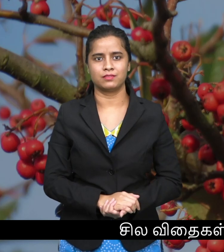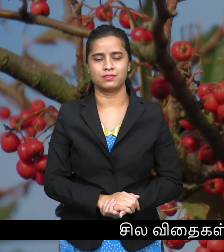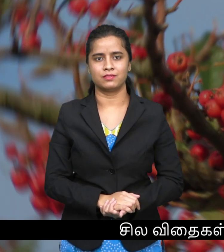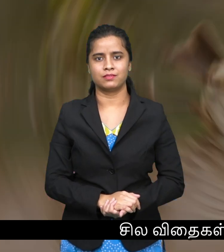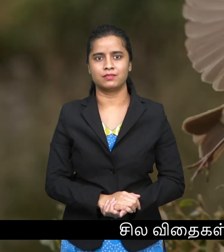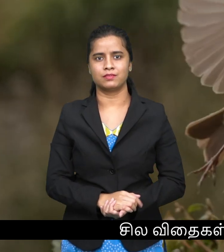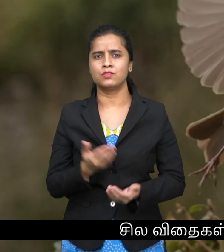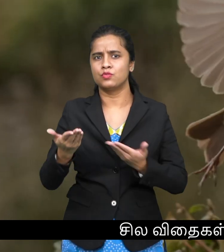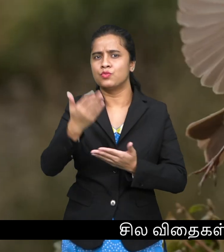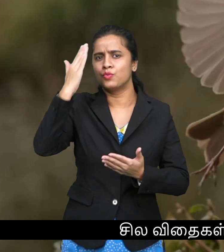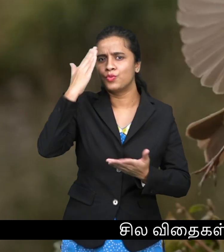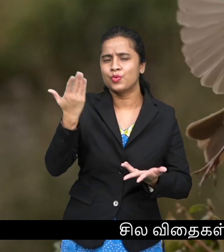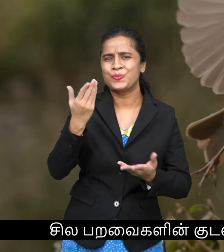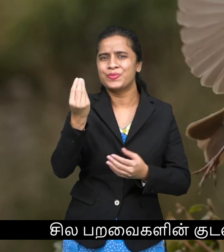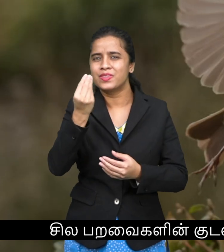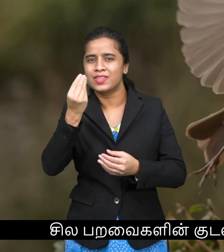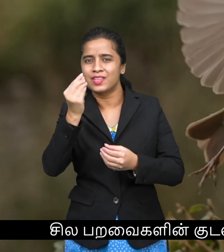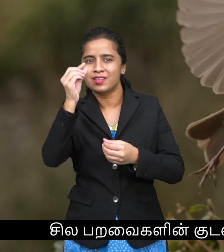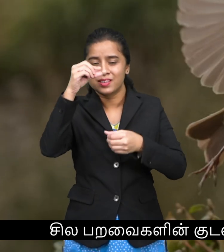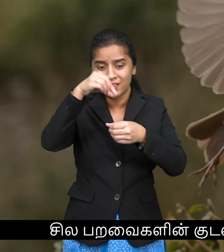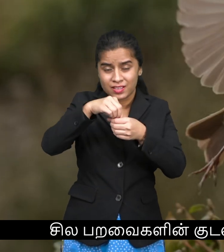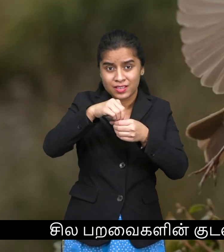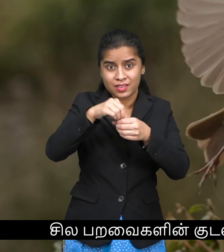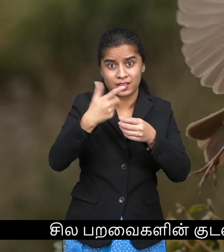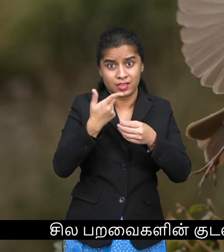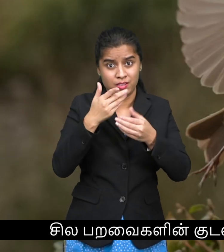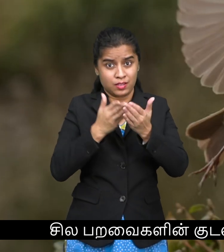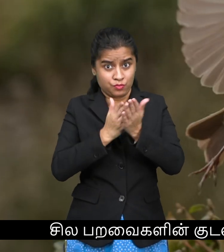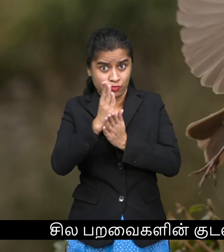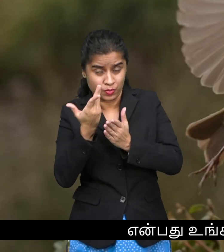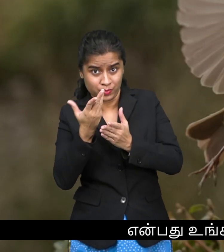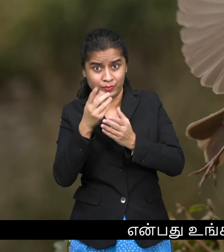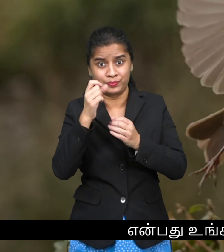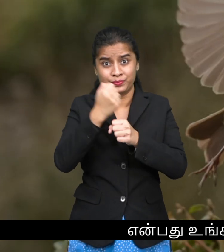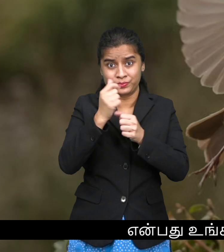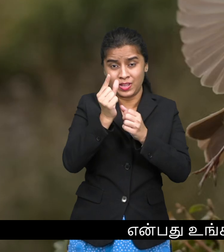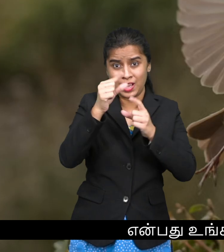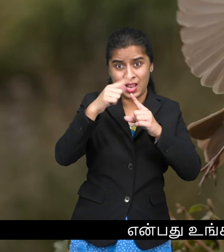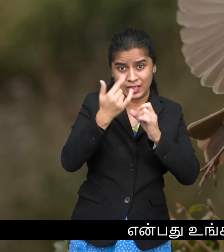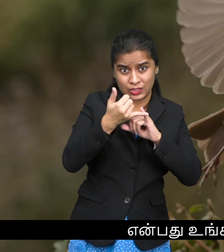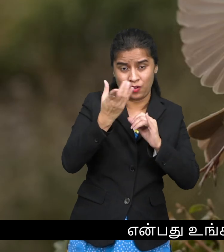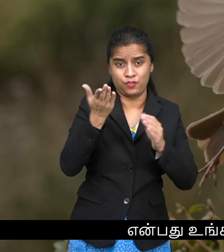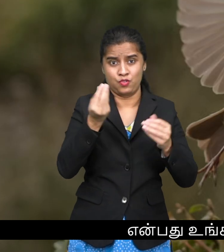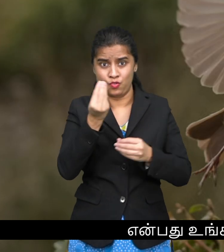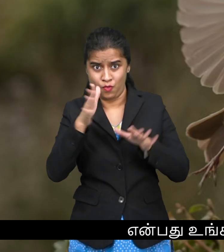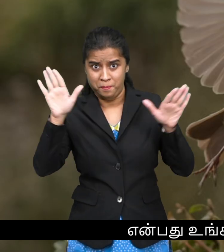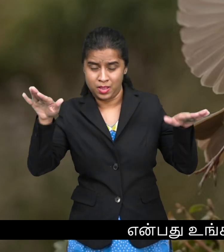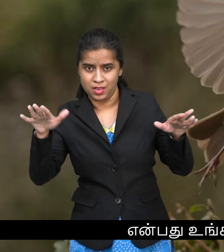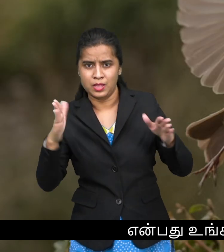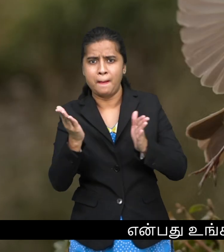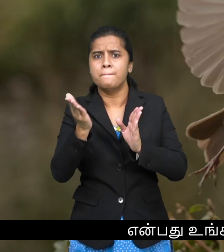சில விதைகள் முளைப்பதற்கு முன் சில பறவைகளின் குடல் வழியாக செல்ல வேண்டும் என்பது உங்களுக்கு தெரியுமா?